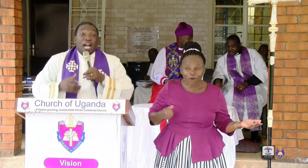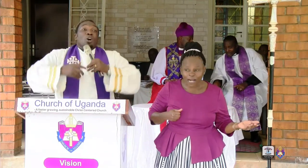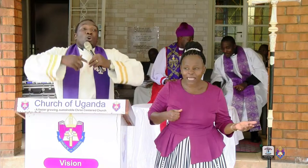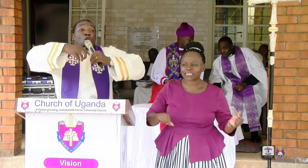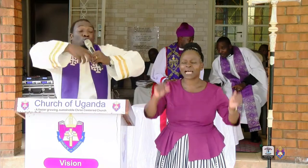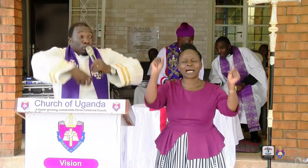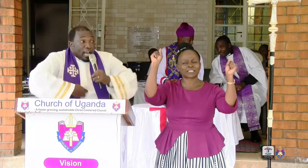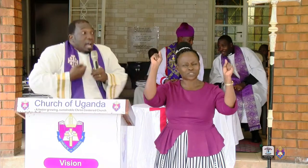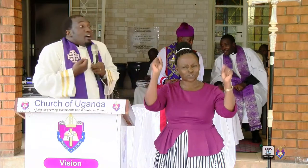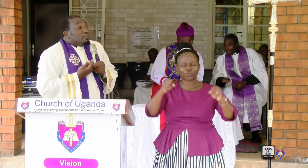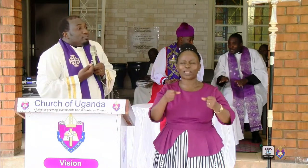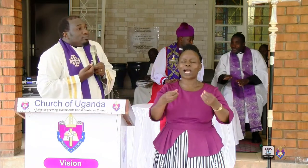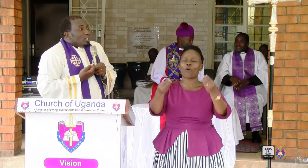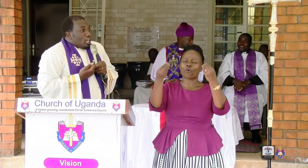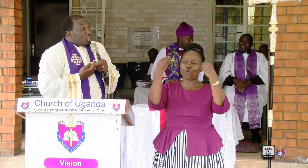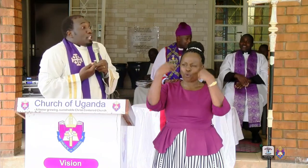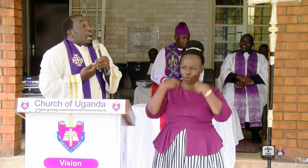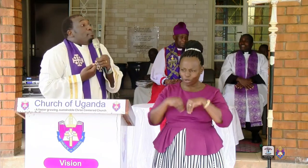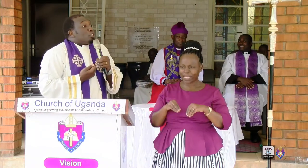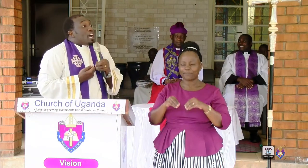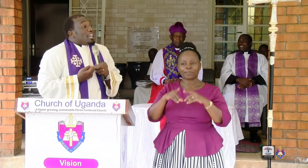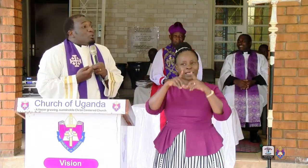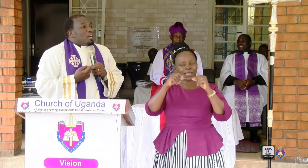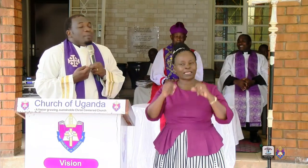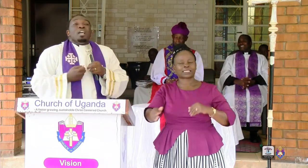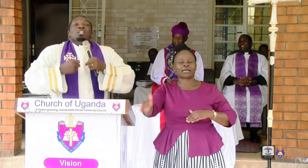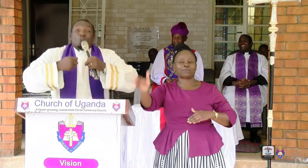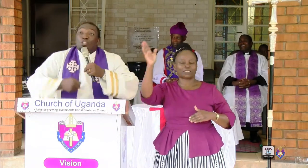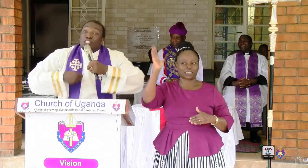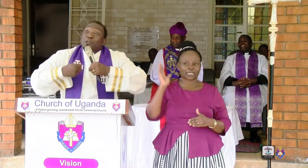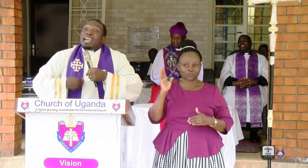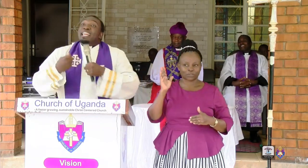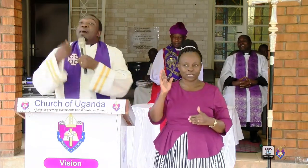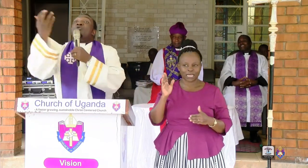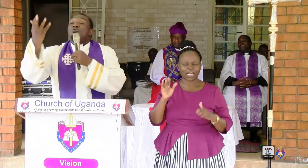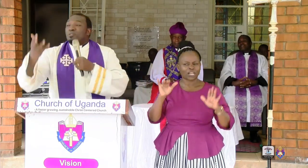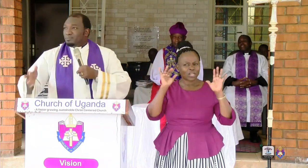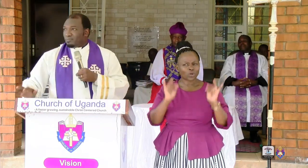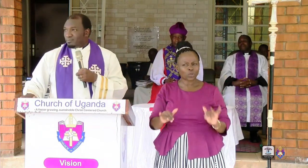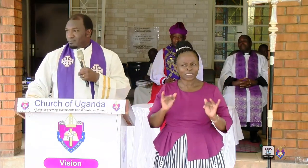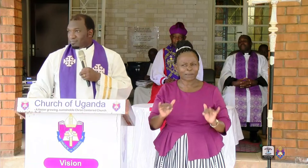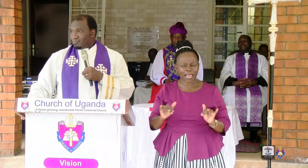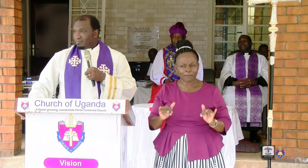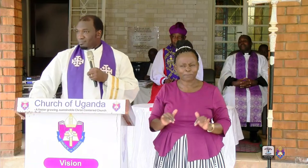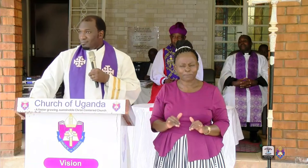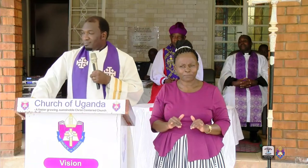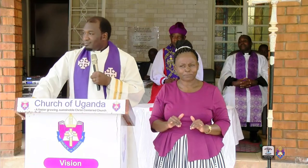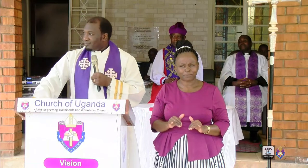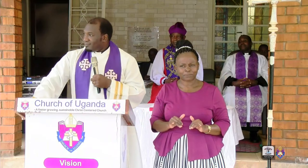asobola okulya ekigambo kya Katonda. No chibera mu.